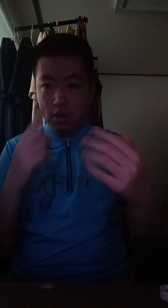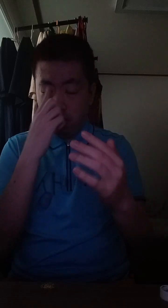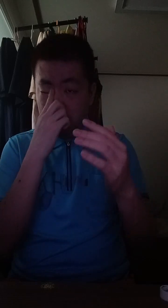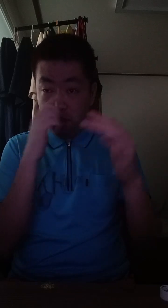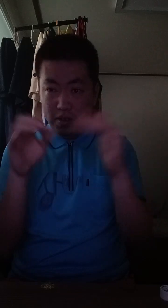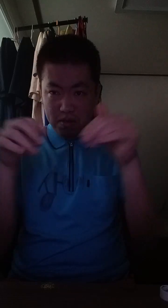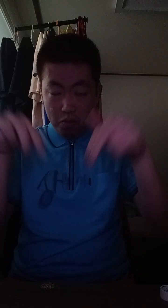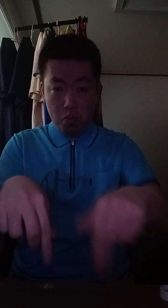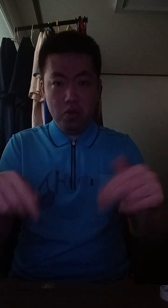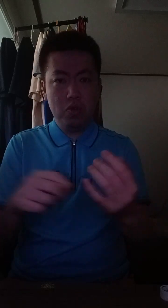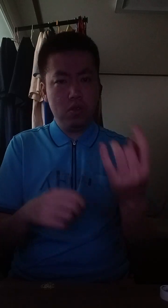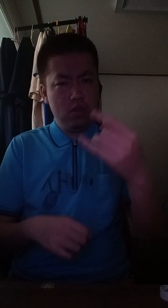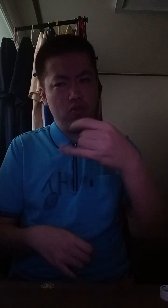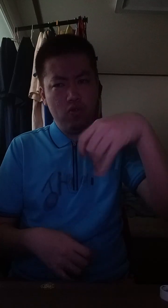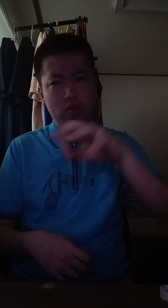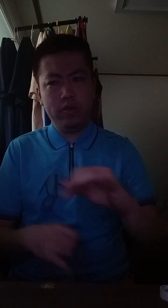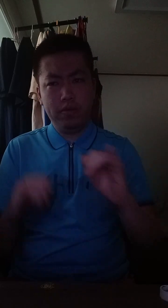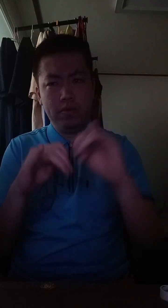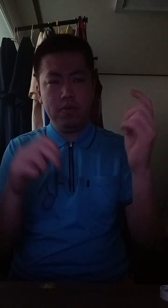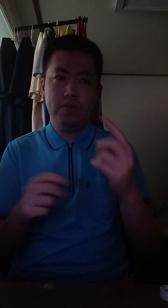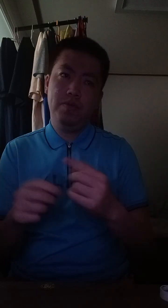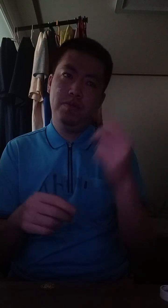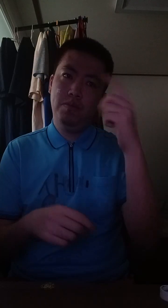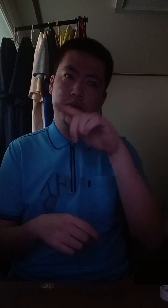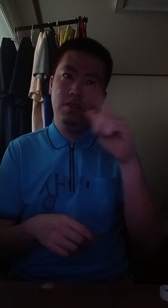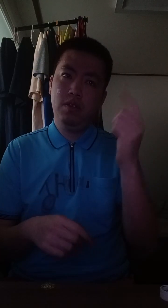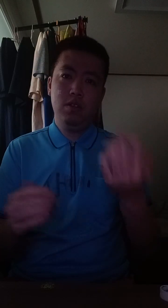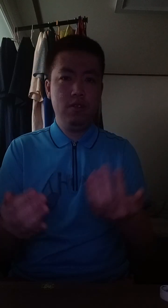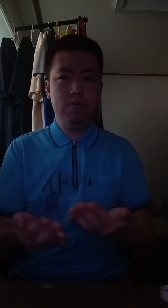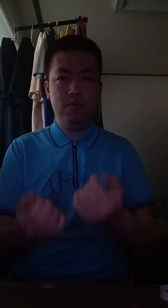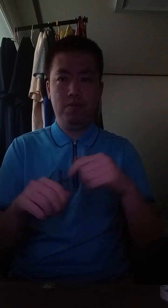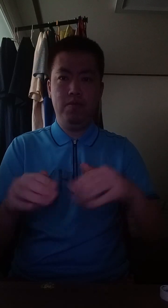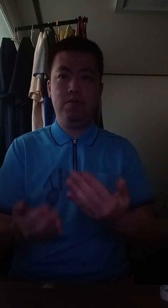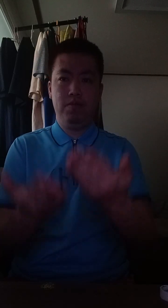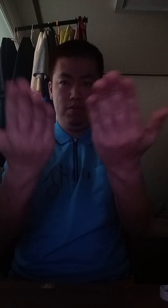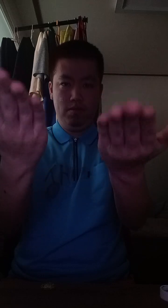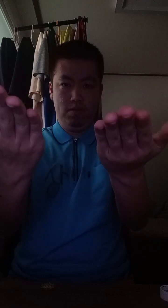빠지는 사고가 한 해 60건이 넘는다고 합니다. 유지양 기자가 보도합니다.